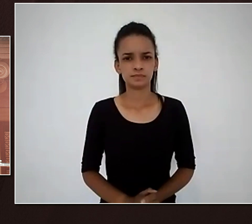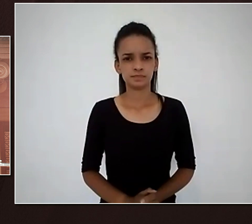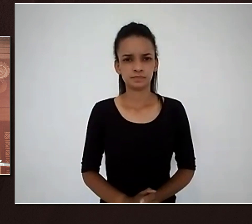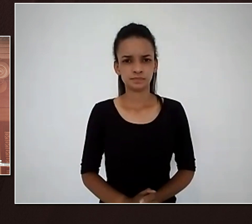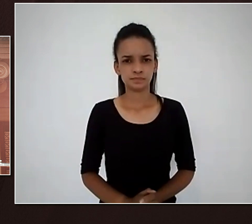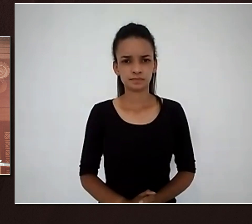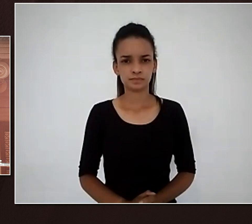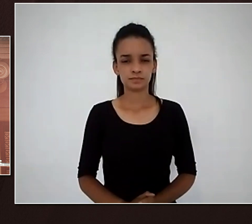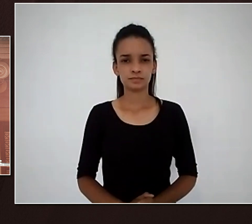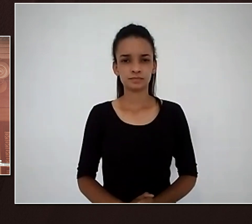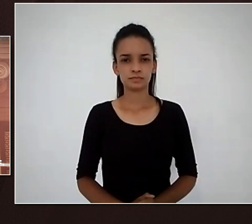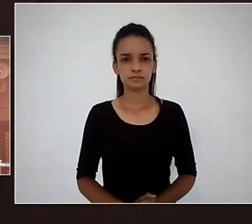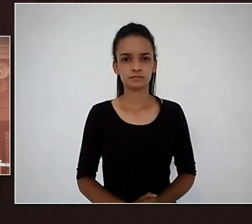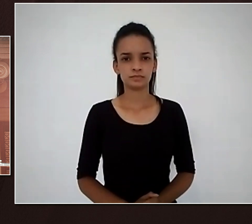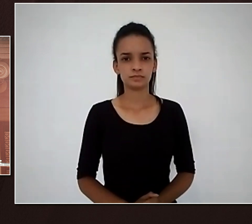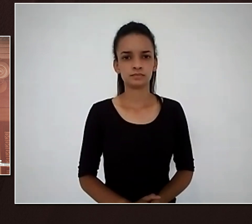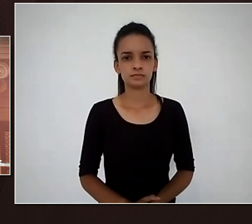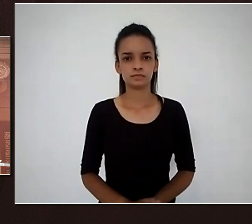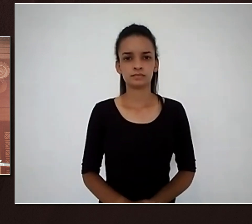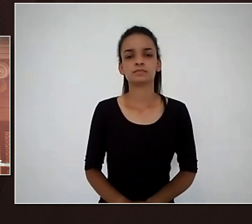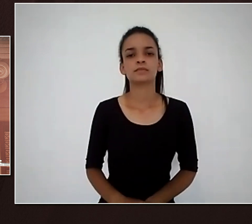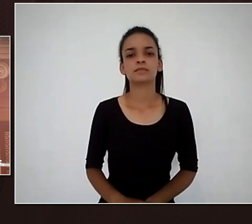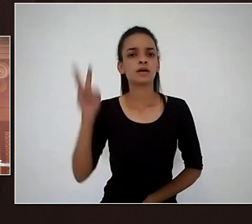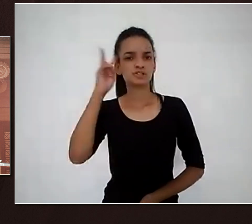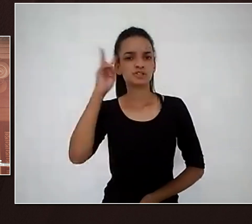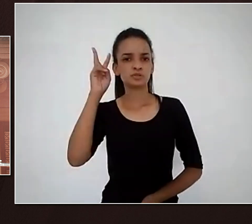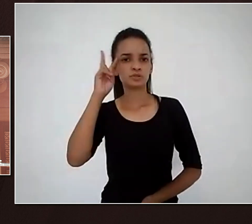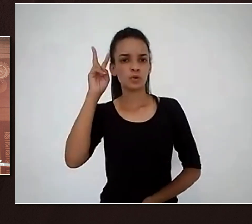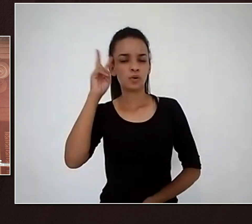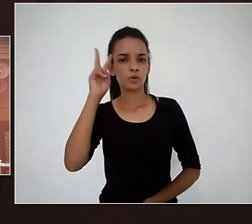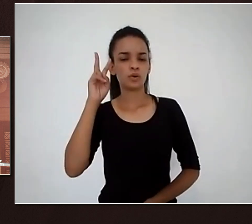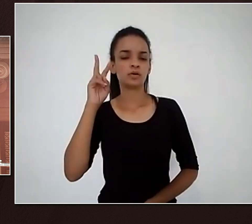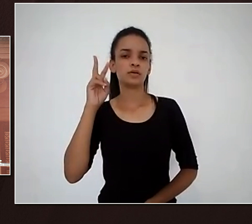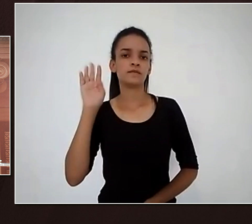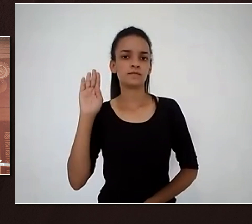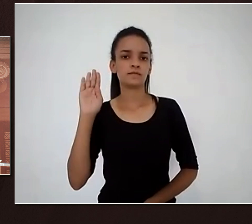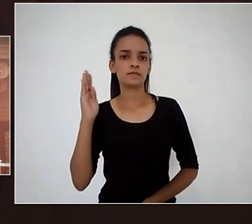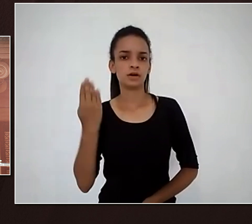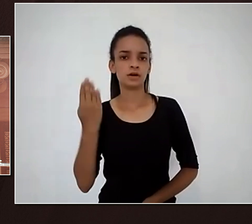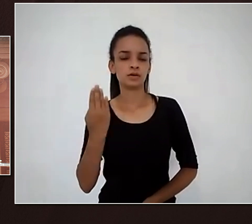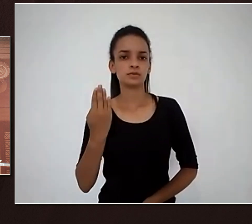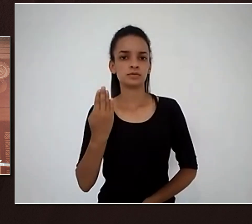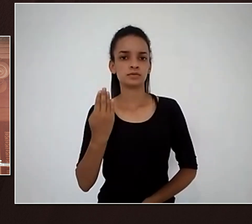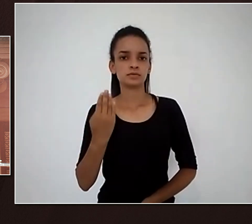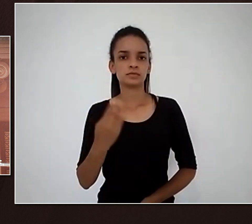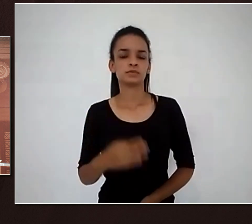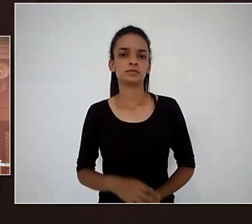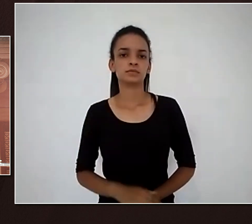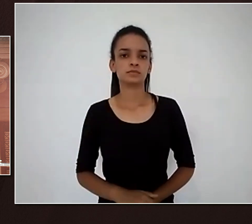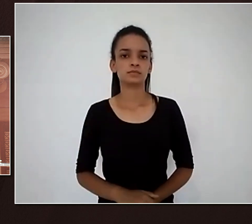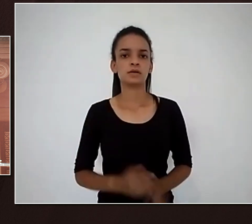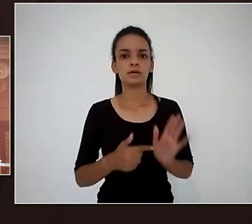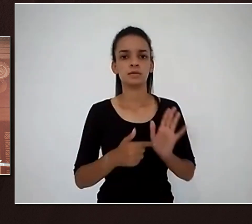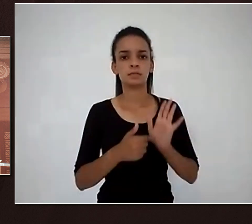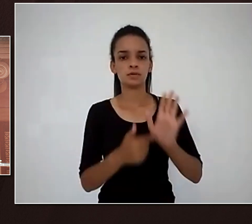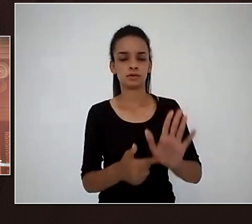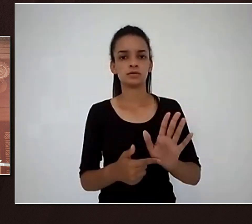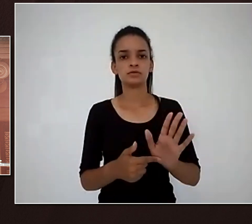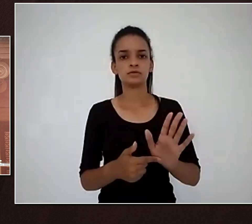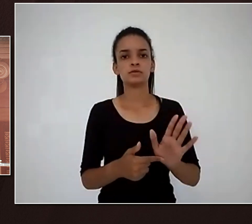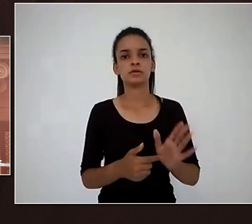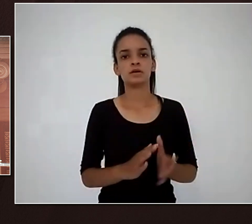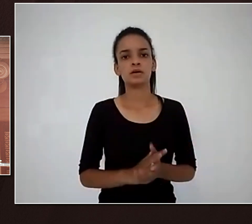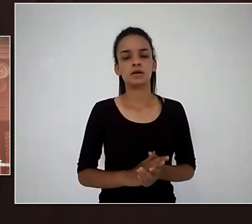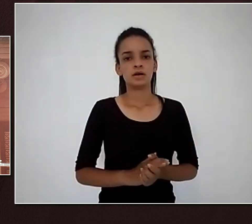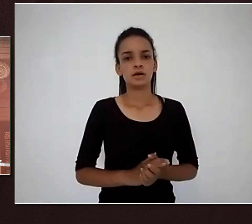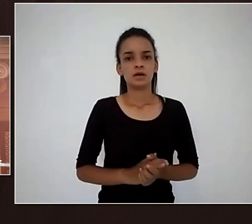né? Fábulas e mitos judaicos está em 1 Timóteo 1:4, Tito 1:14, falsos mestres da